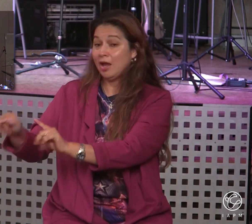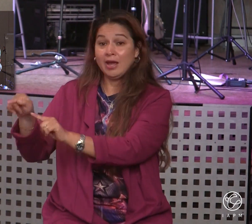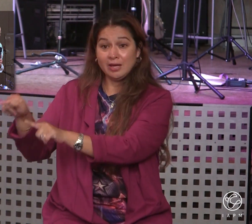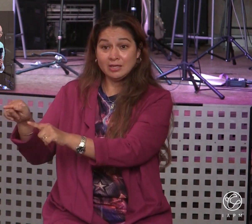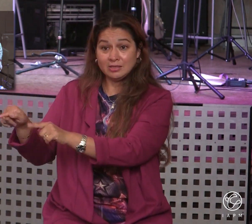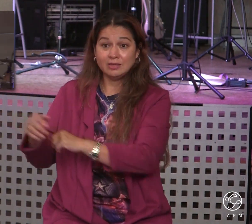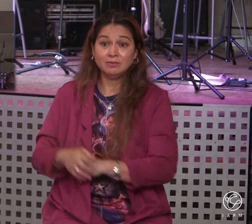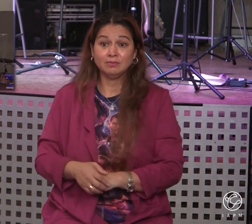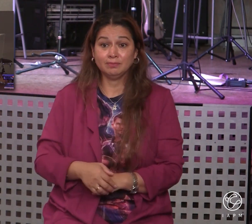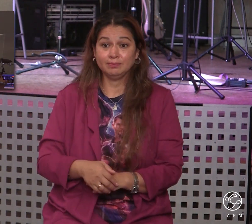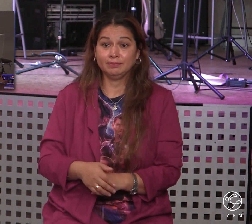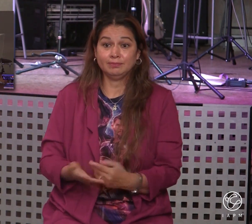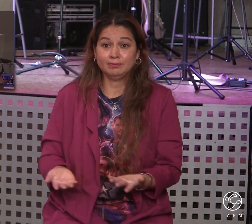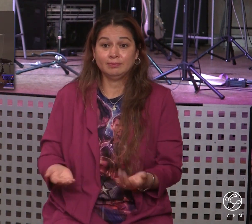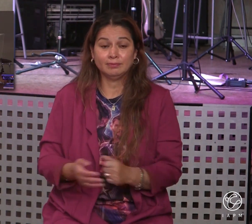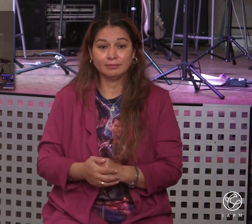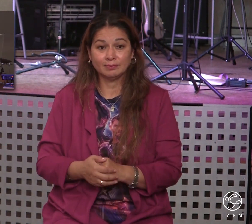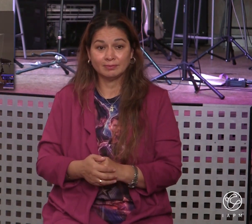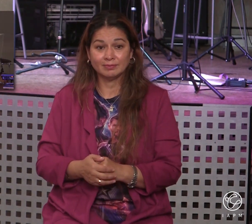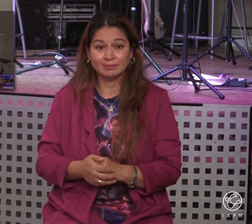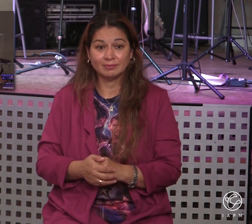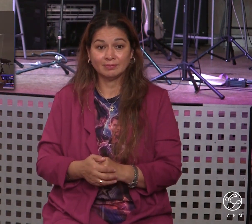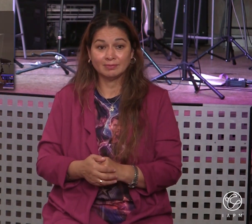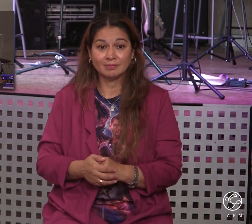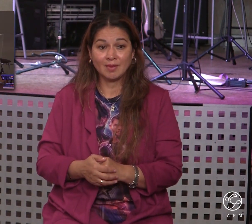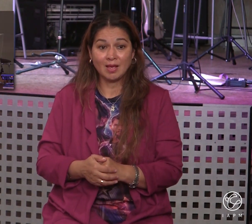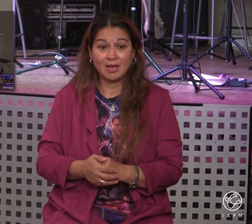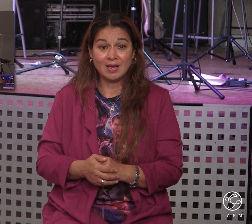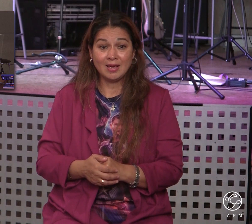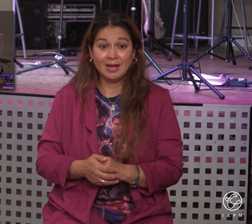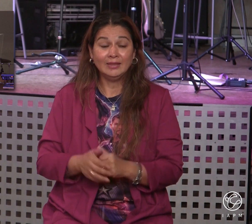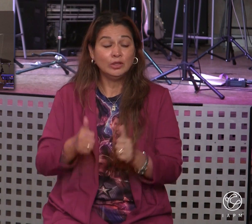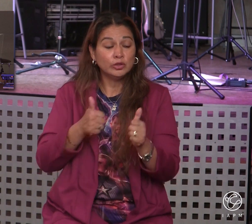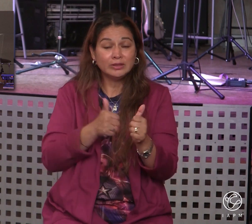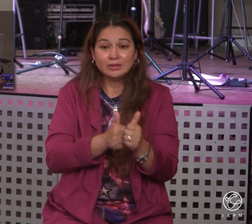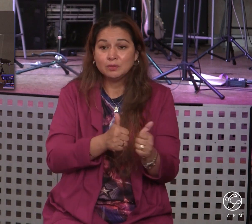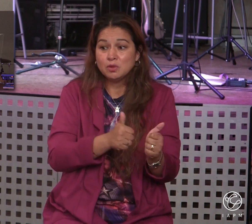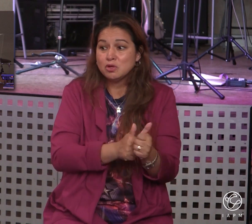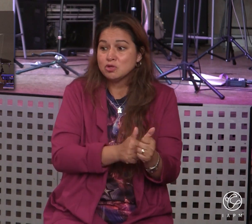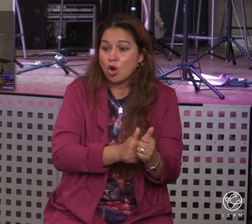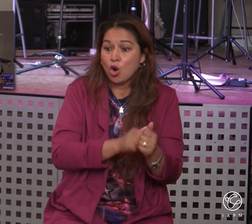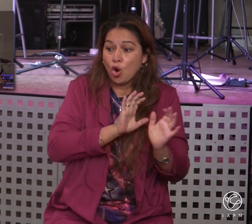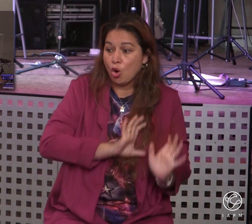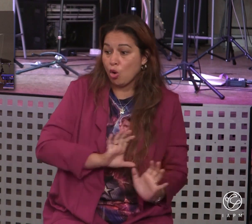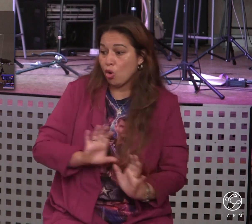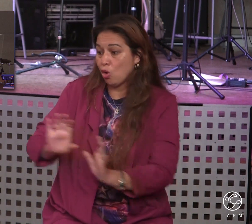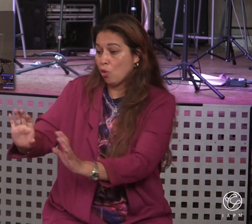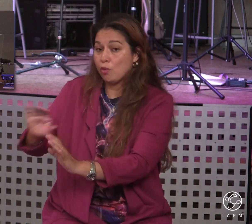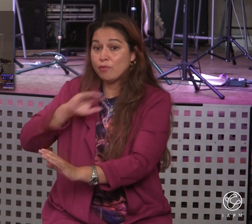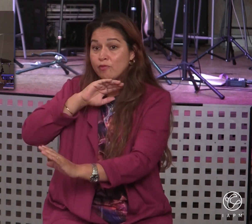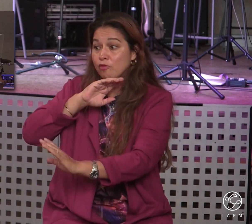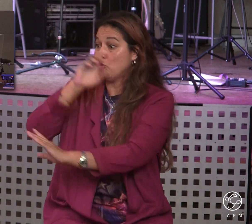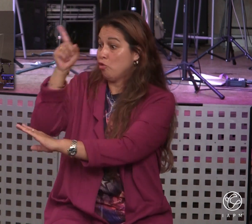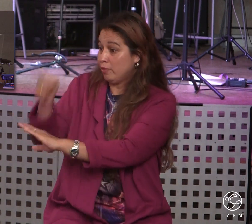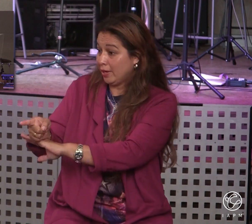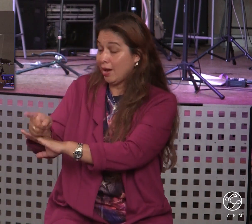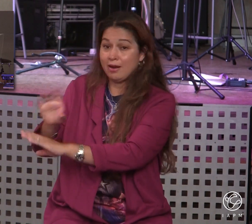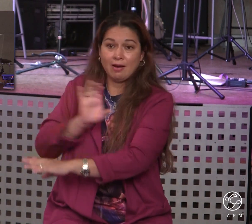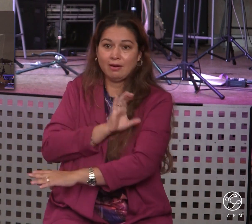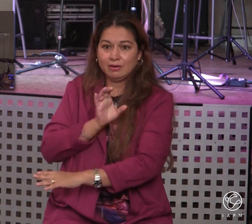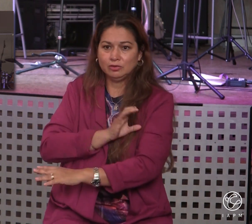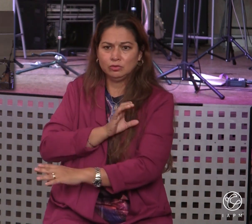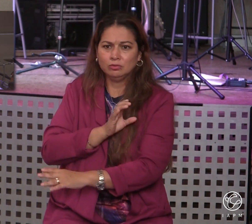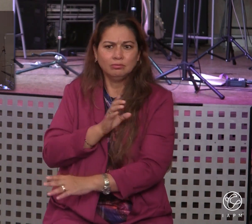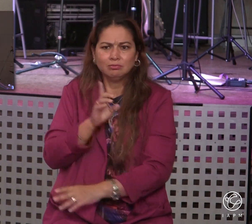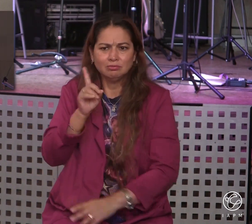era Jesucristo. Los discípulos no hicieron nada allí, nada de nada. Es más, ni siquiera Cristo, lo único